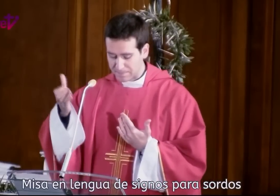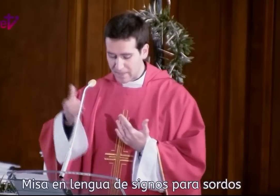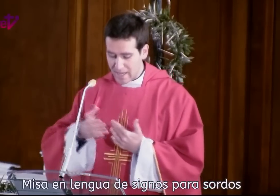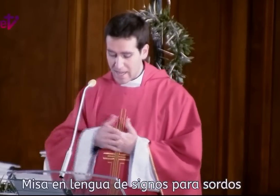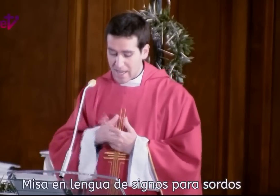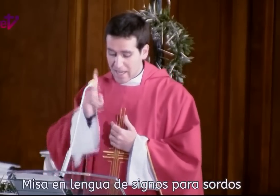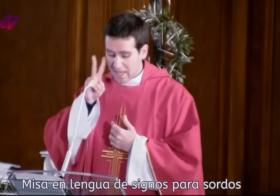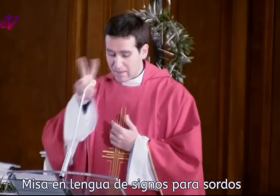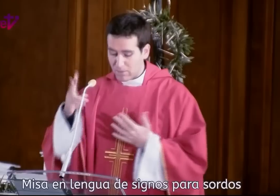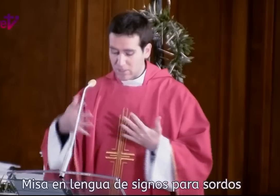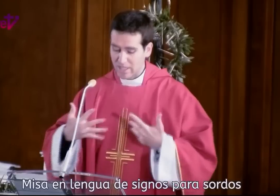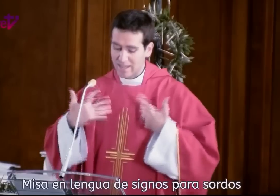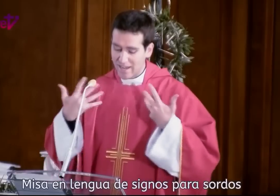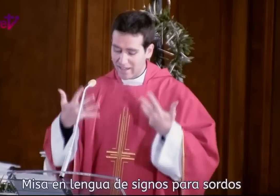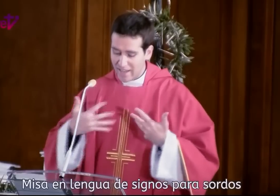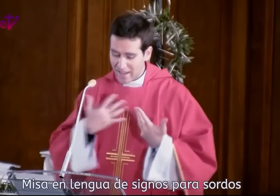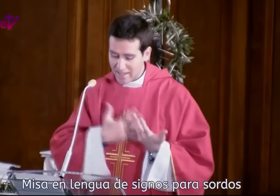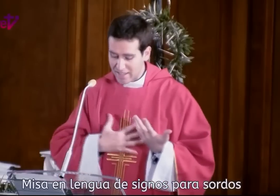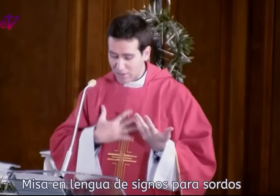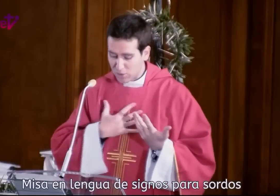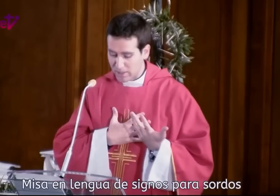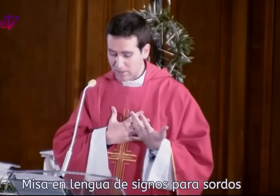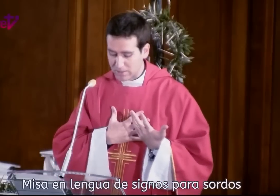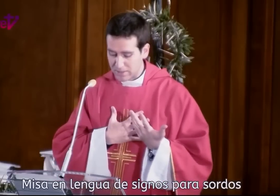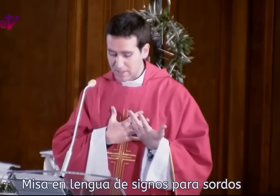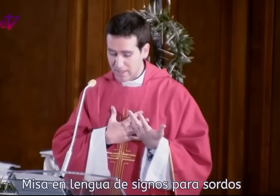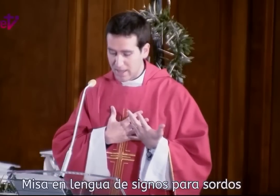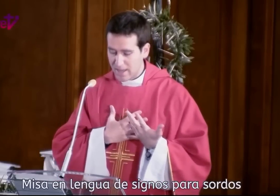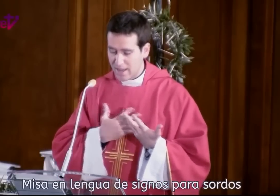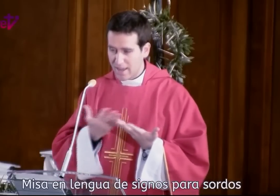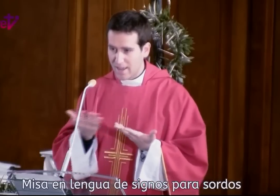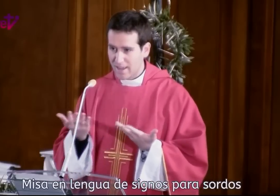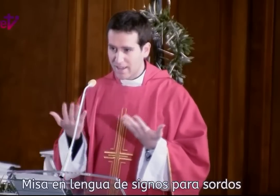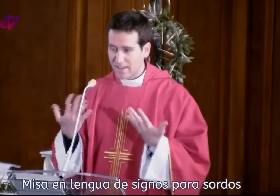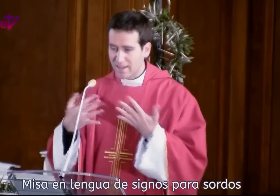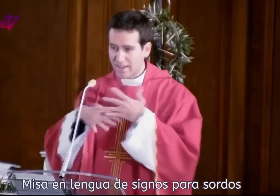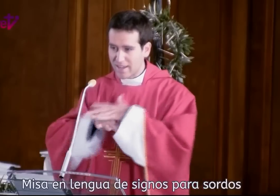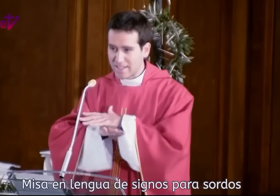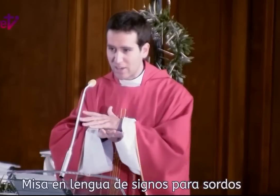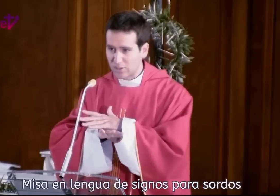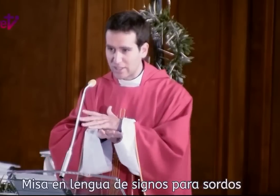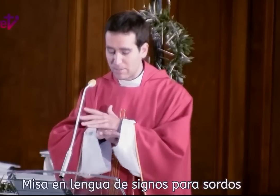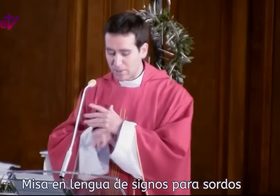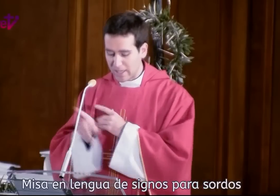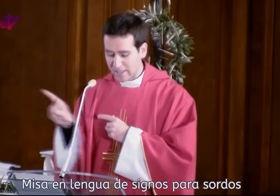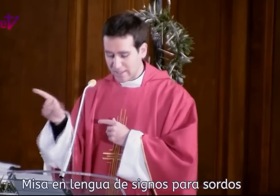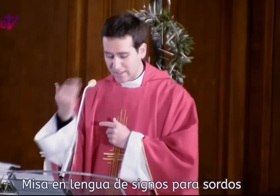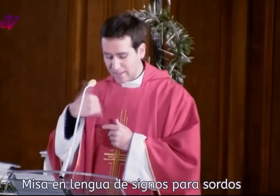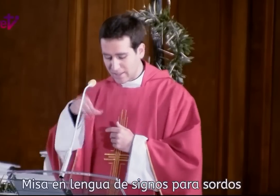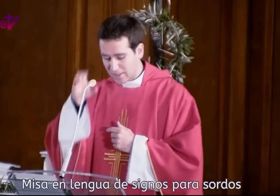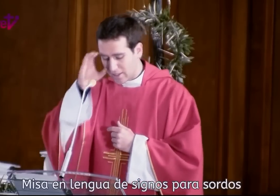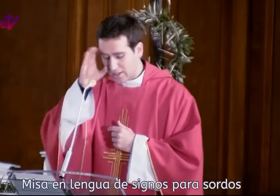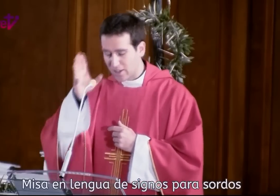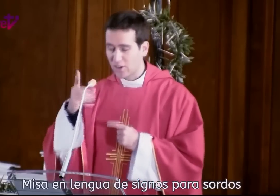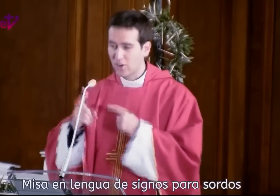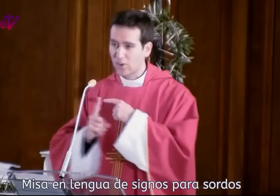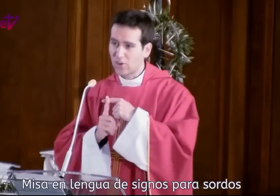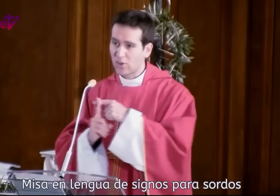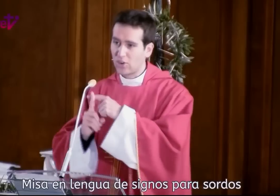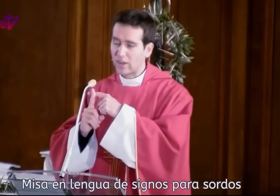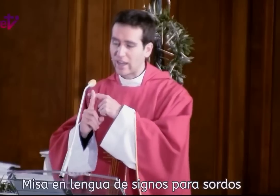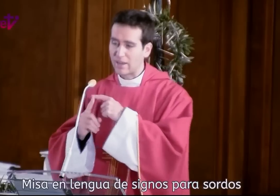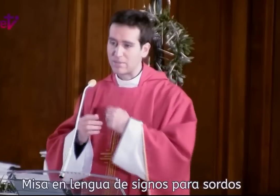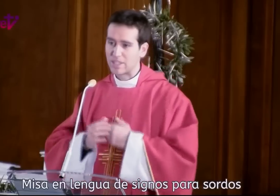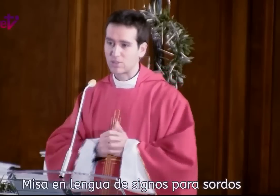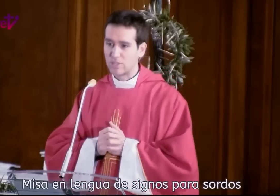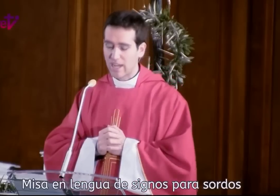Mesías. Y vemos esa alegría y ese júbilo que se contraponen